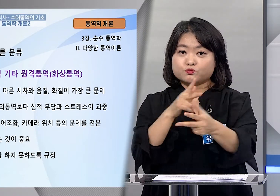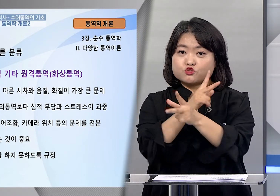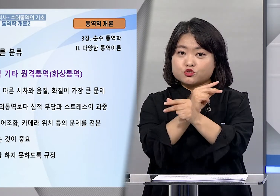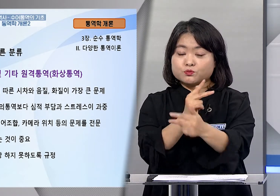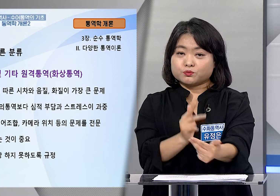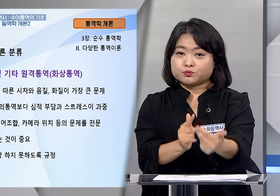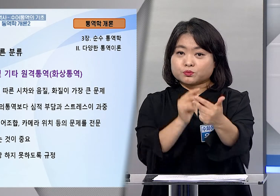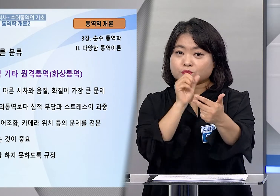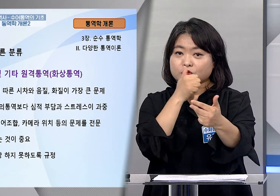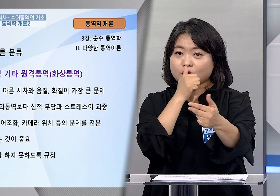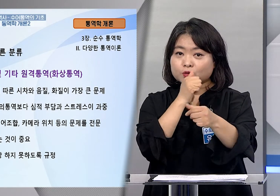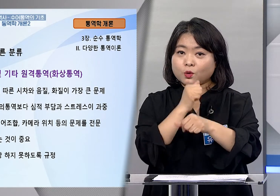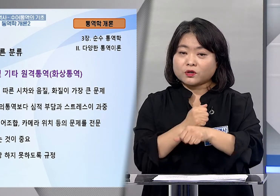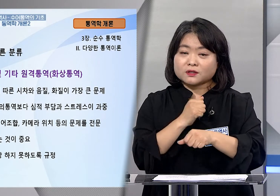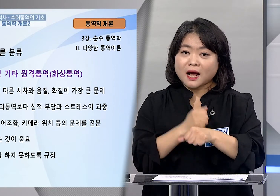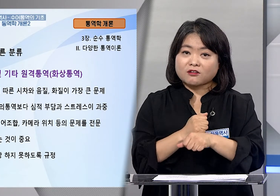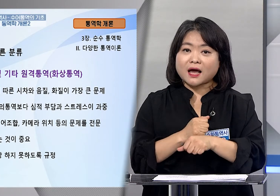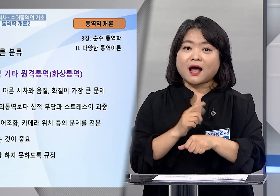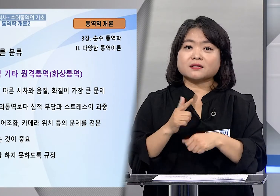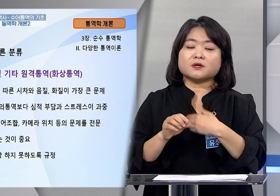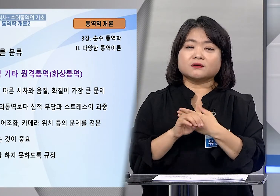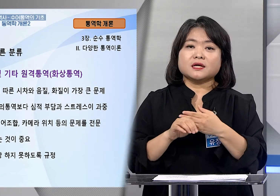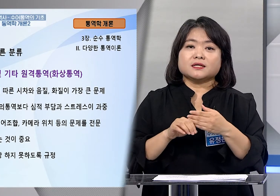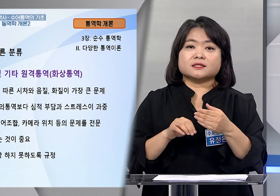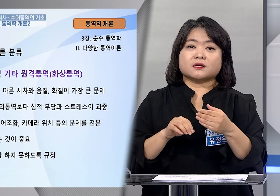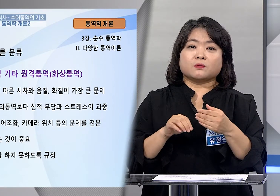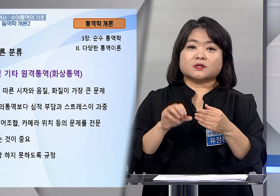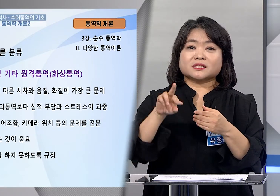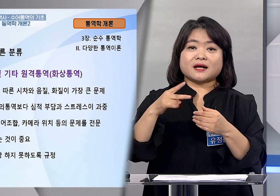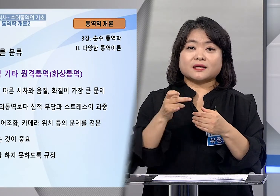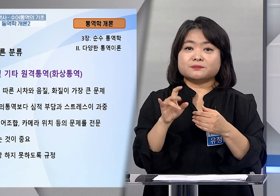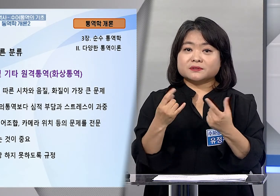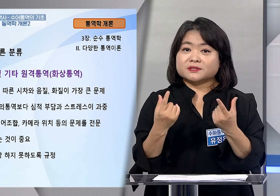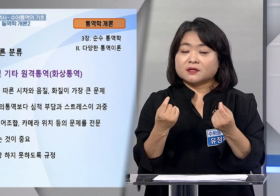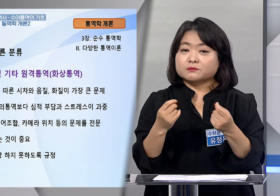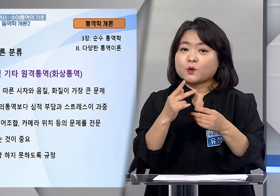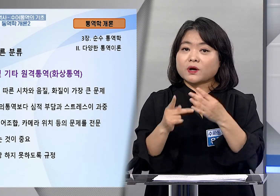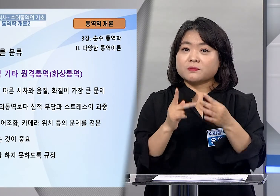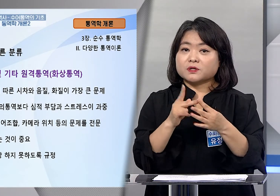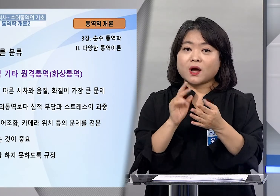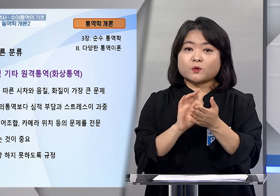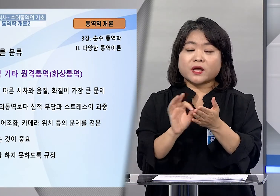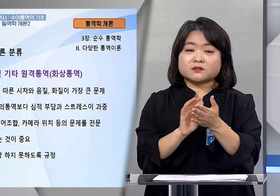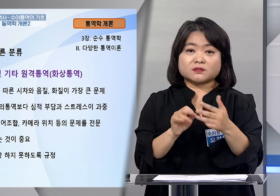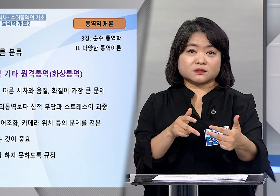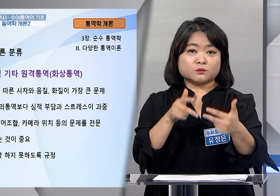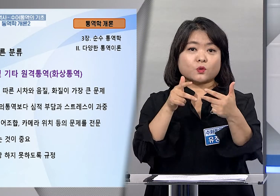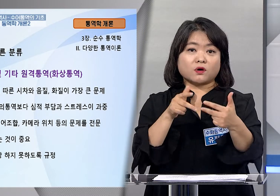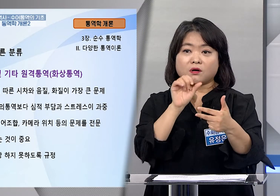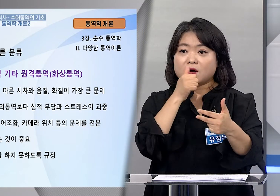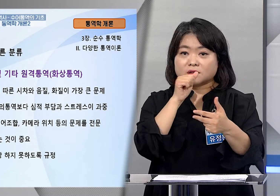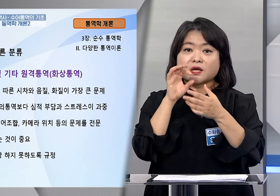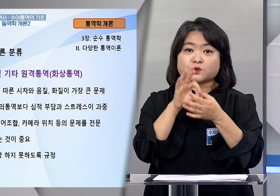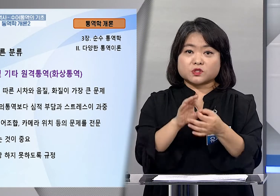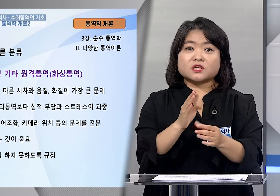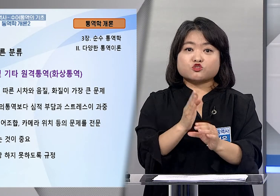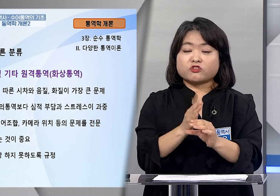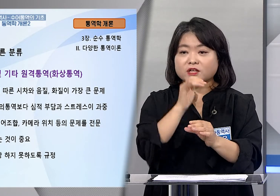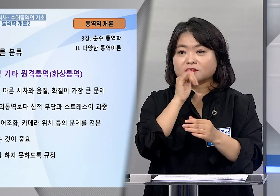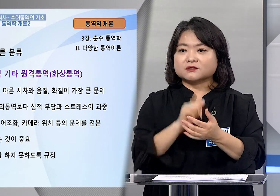통역을 하거나 아니면 이제 뭐 스카이프 이런 프로그램을 활용해서 지금 통역을 계속 진행 중에 있거든요.